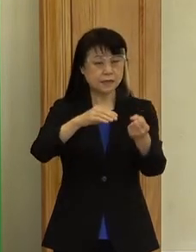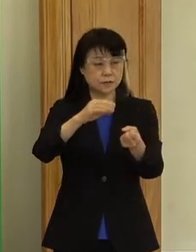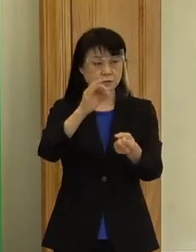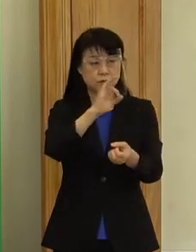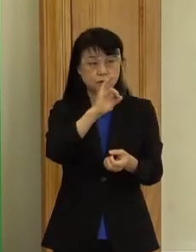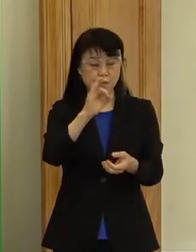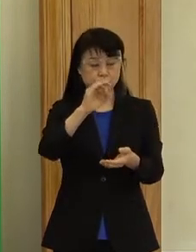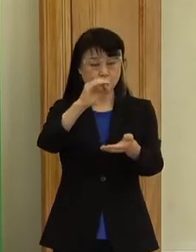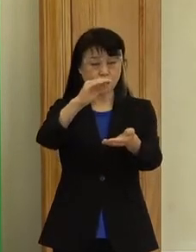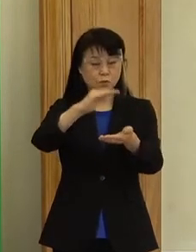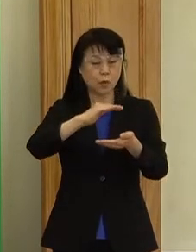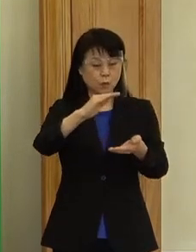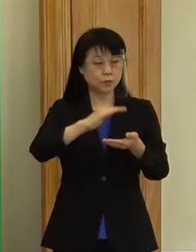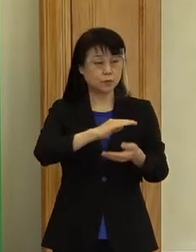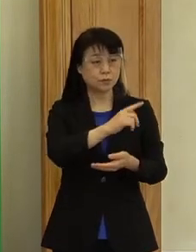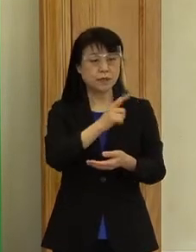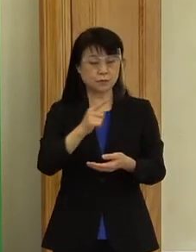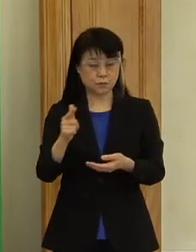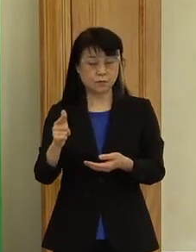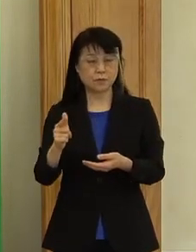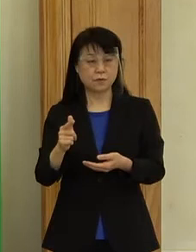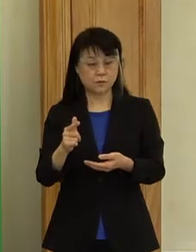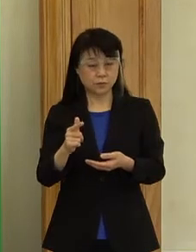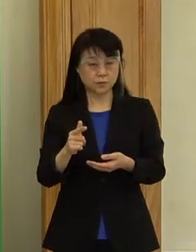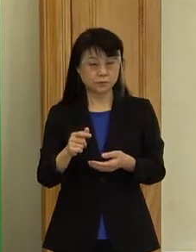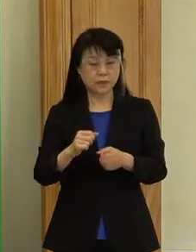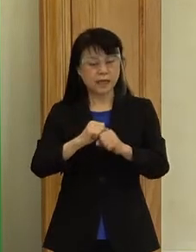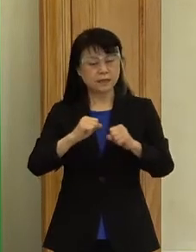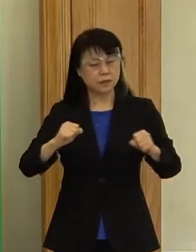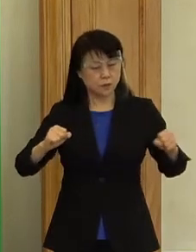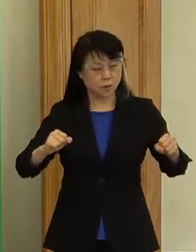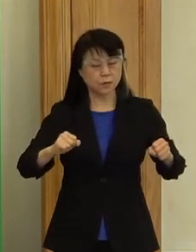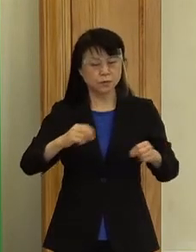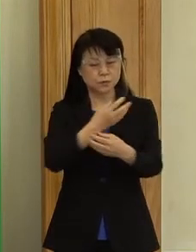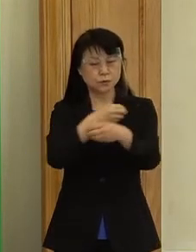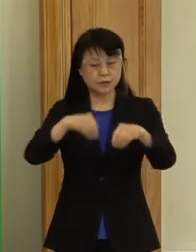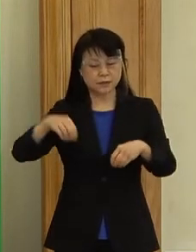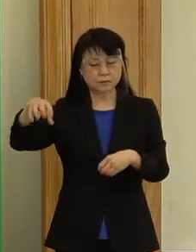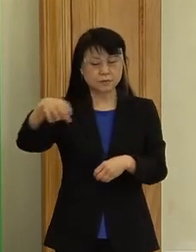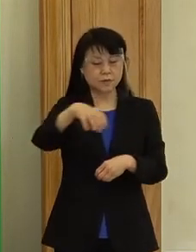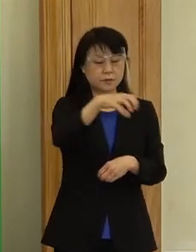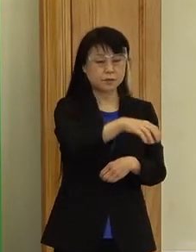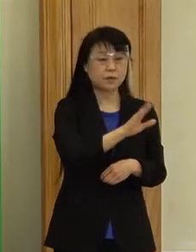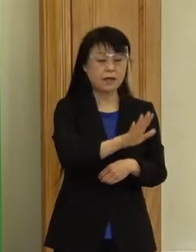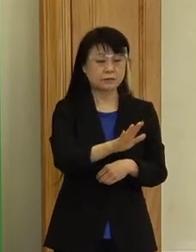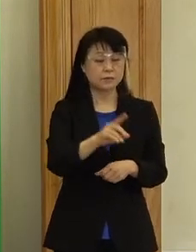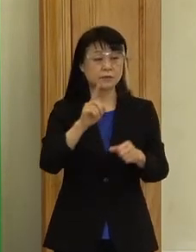当にたくさんその広いお取引先をお持ちですので、まあ、こちらに対する